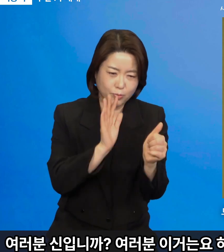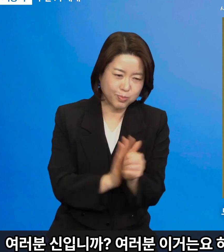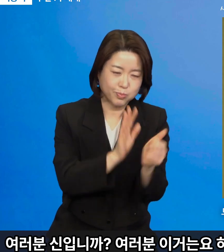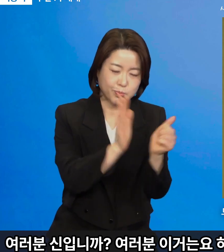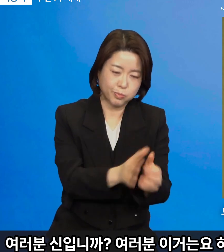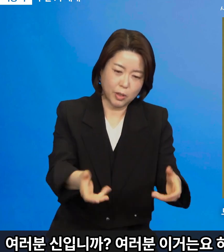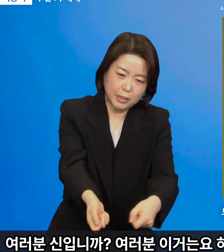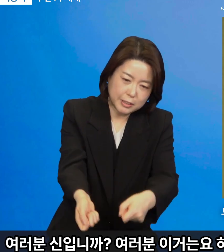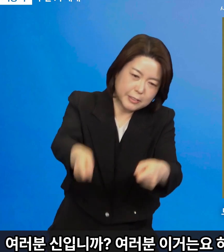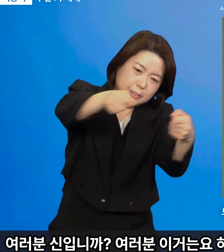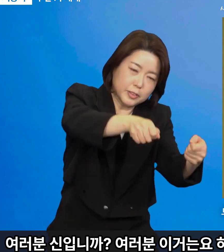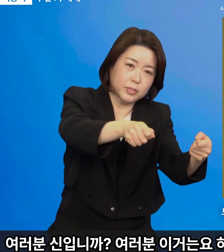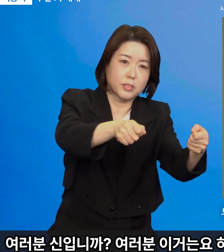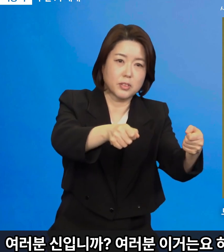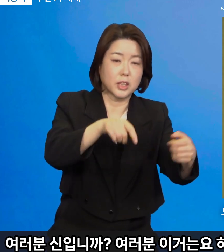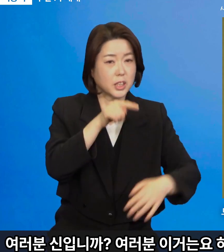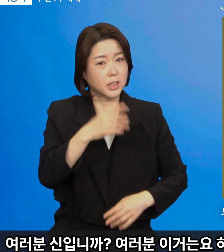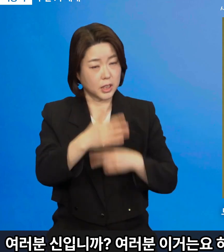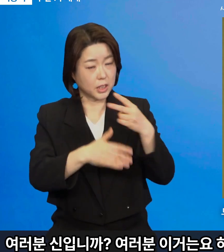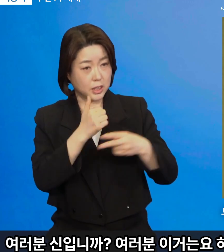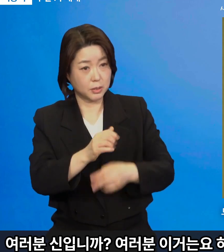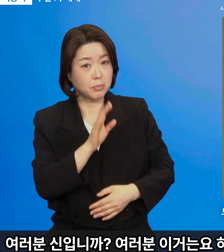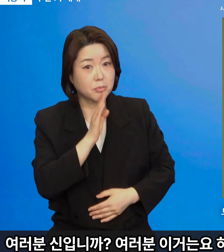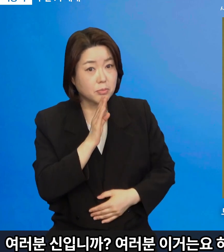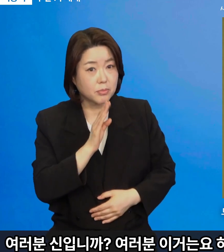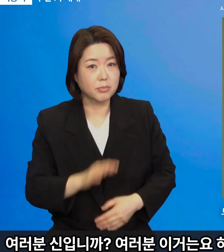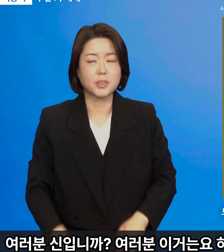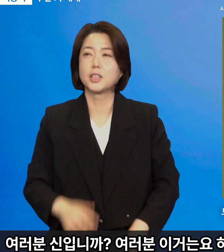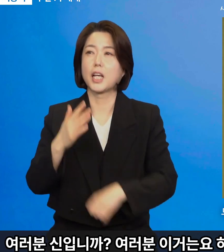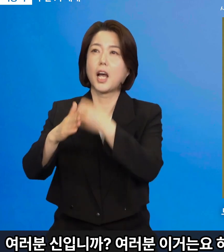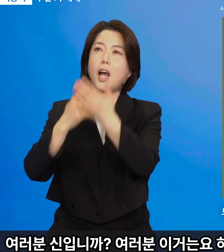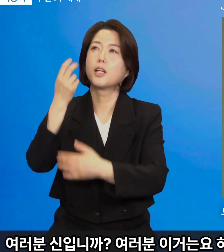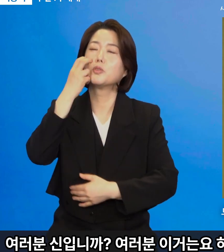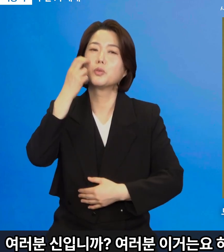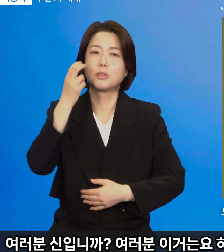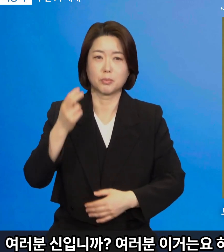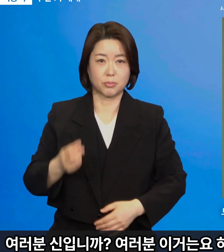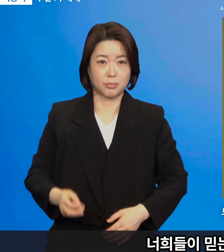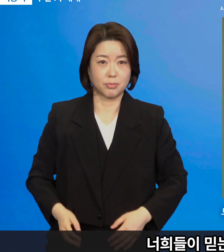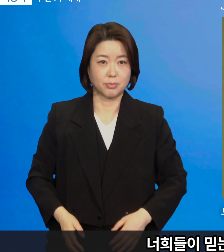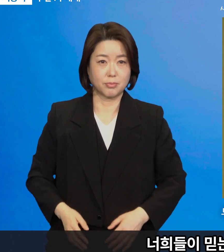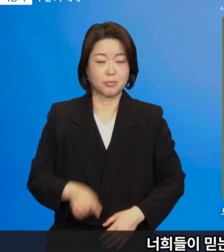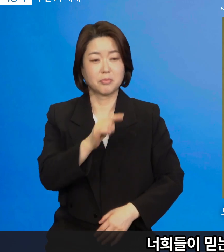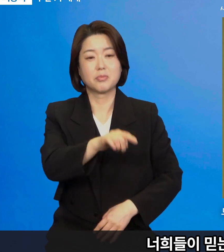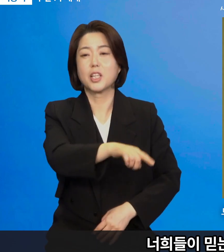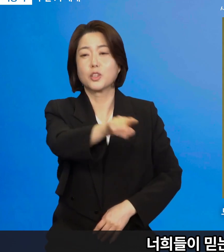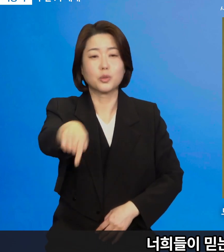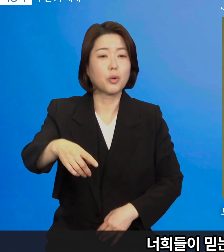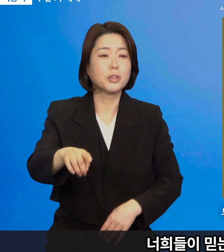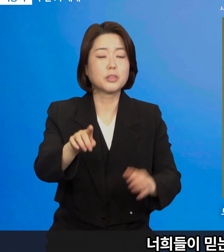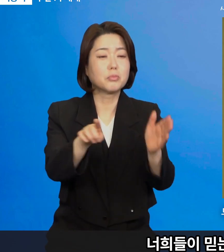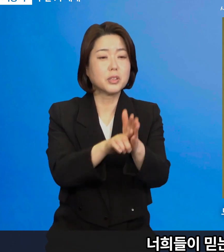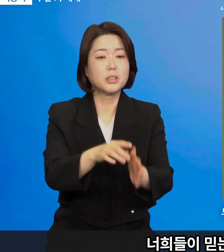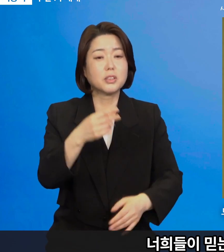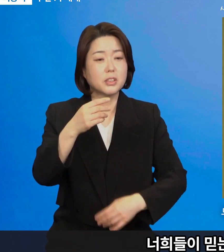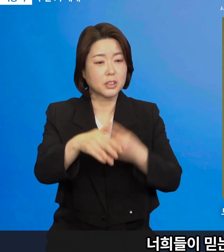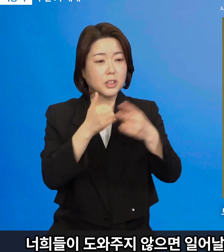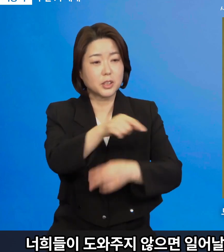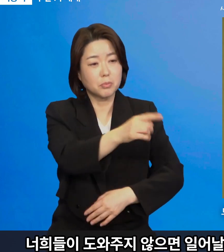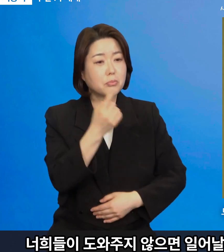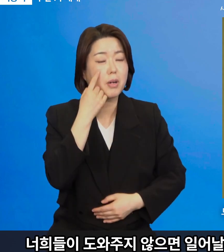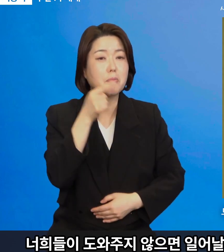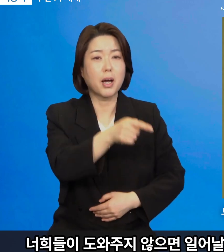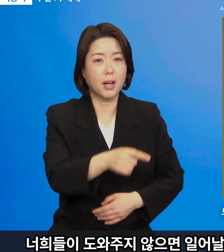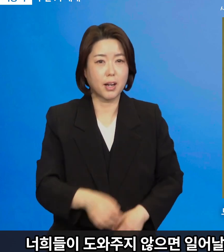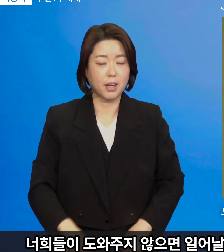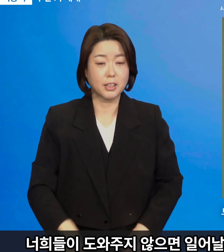여러분 신입니까? 여러분 이거는요 하나님의 유머입니다. 하나님 풍자예요. 너희들이 믿는 신이 이거다.